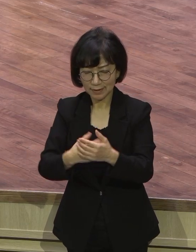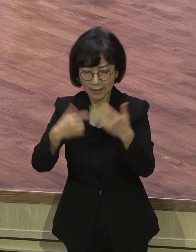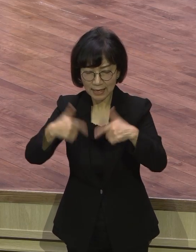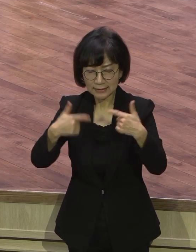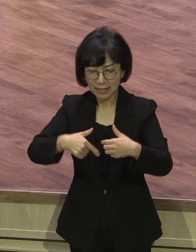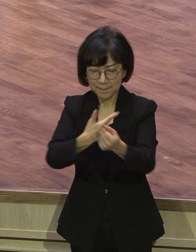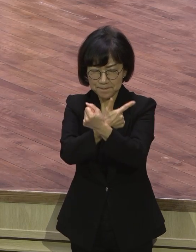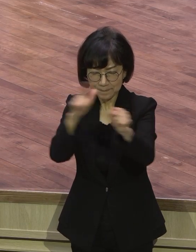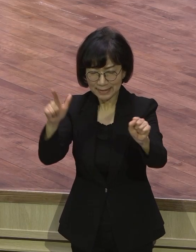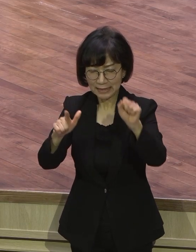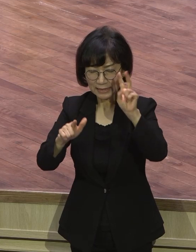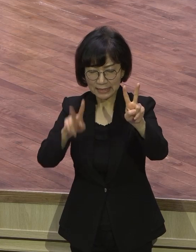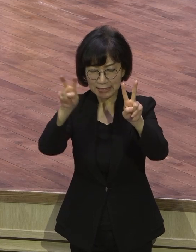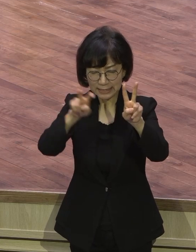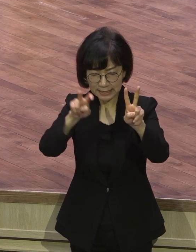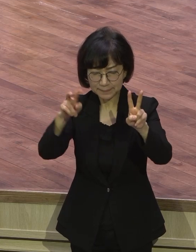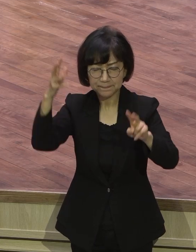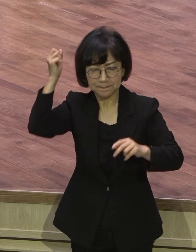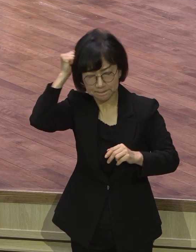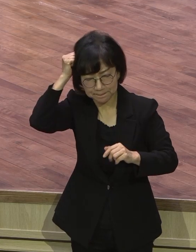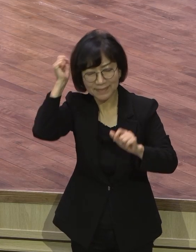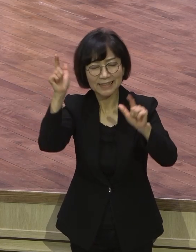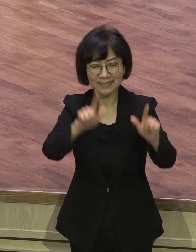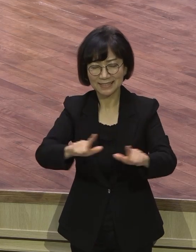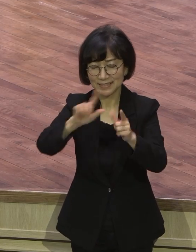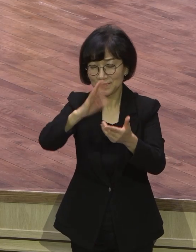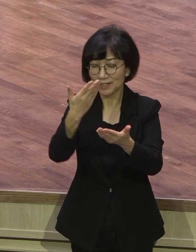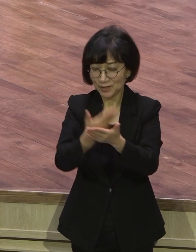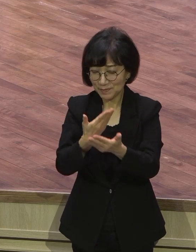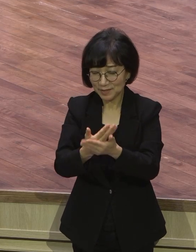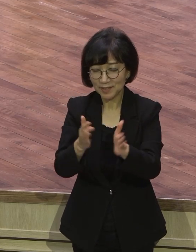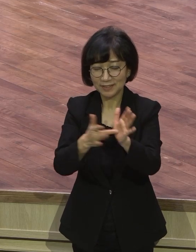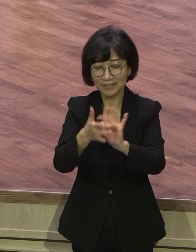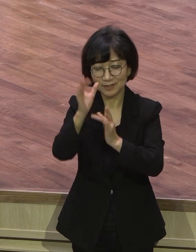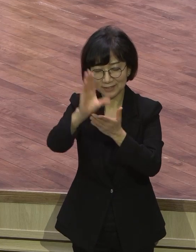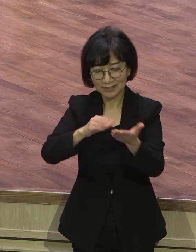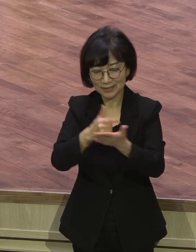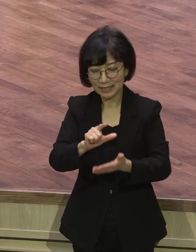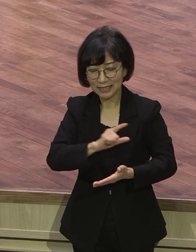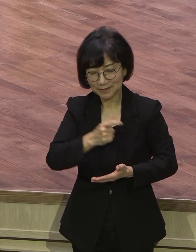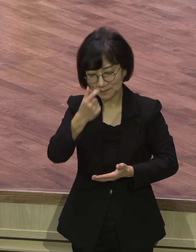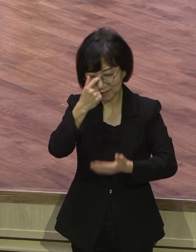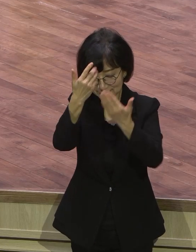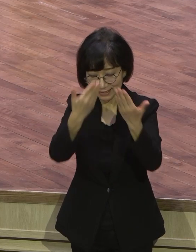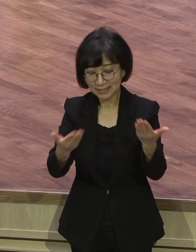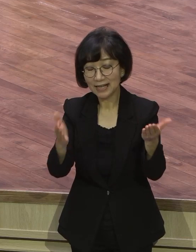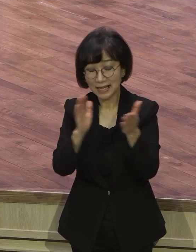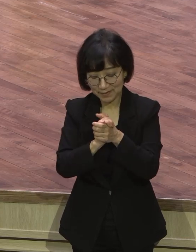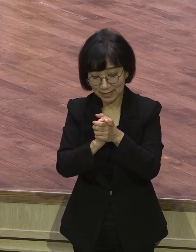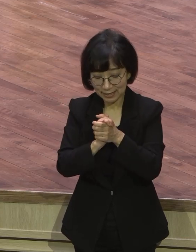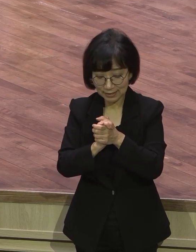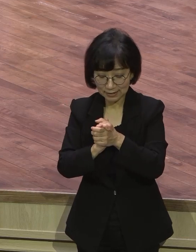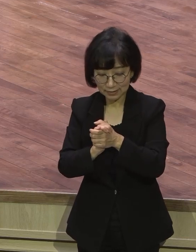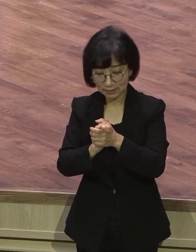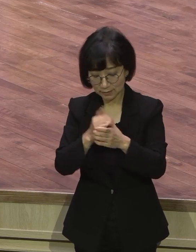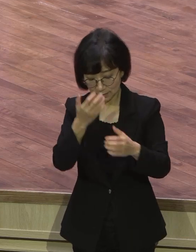20절에 삶을 살게 하야 주옵사사 예수 그리스도는 받들어 기도합니다. 아멘